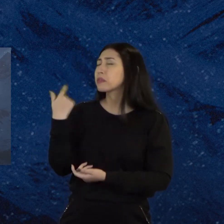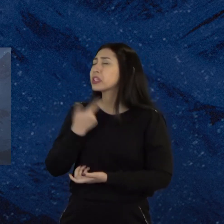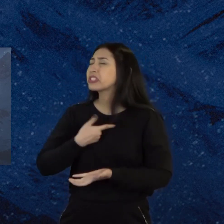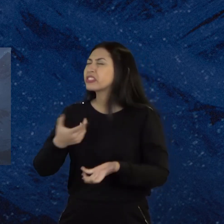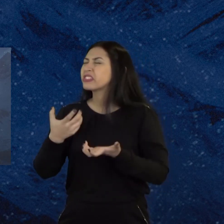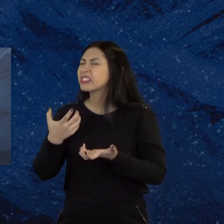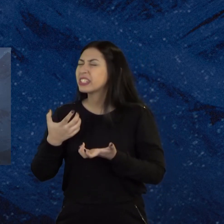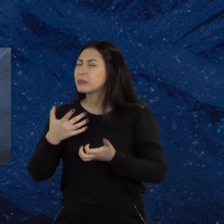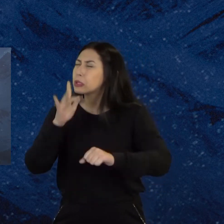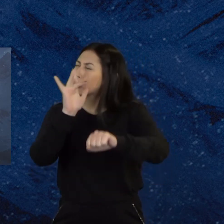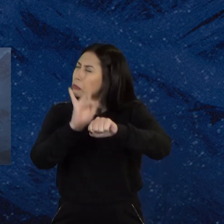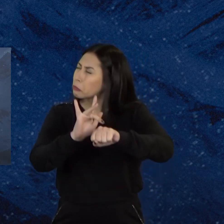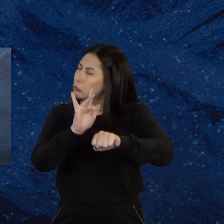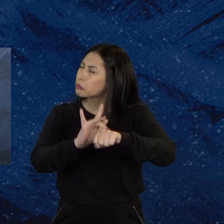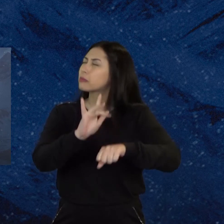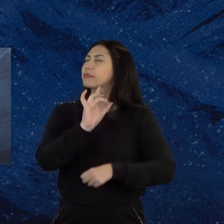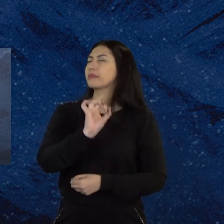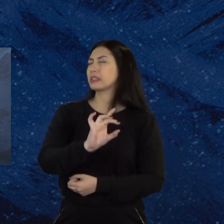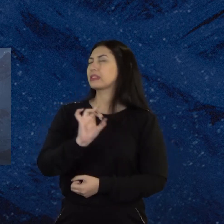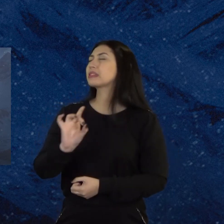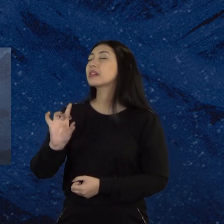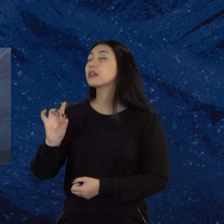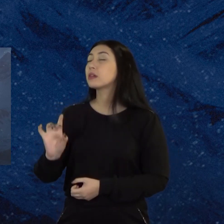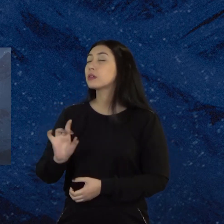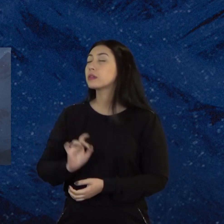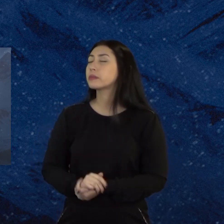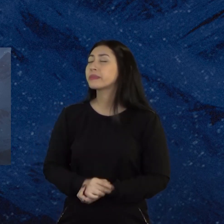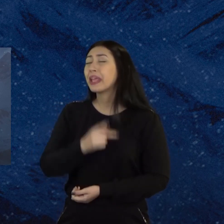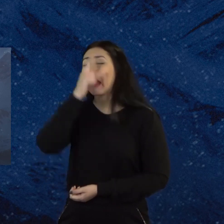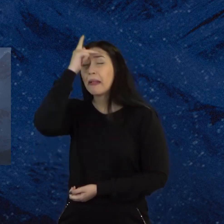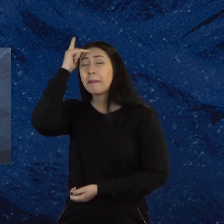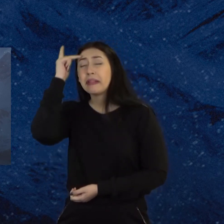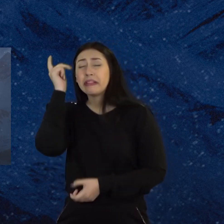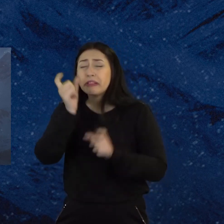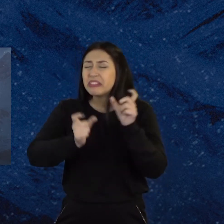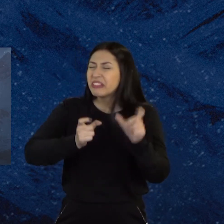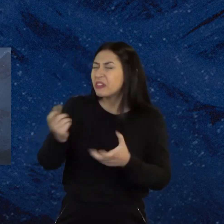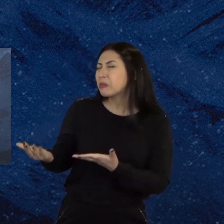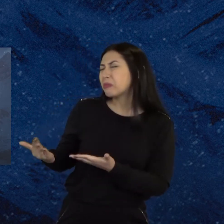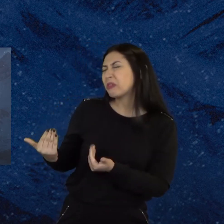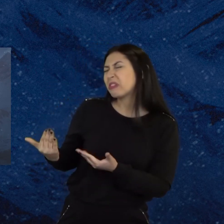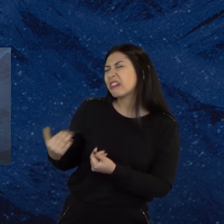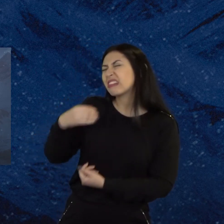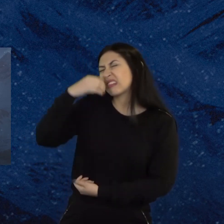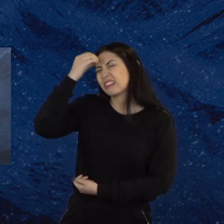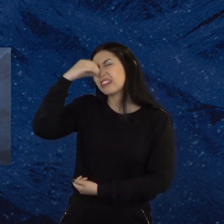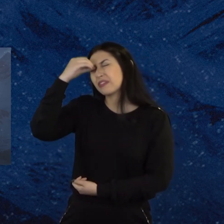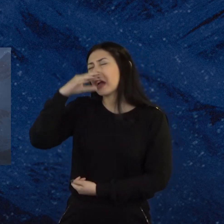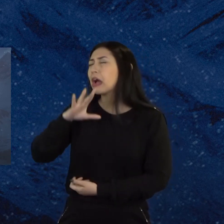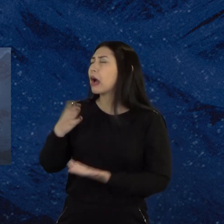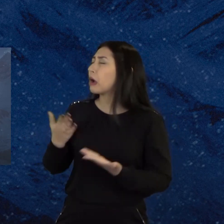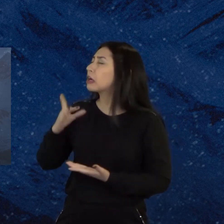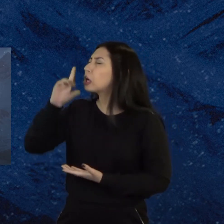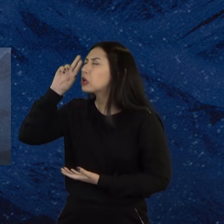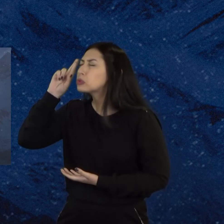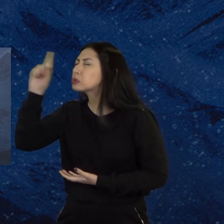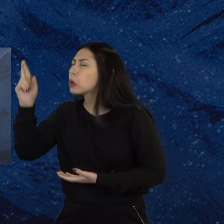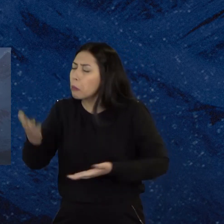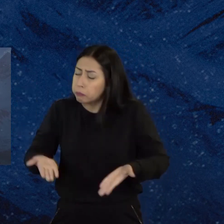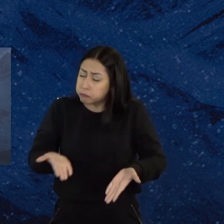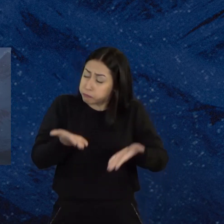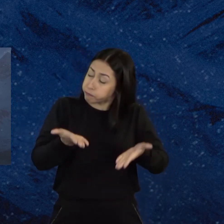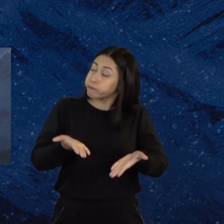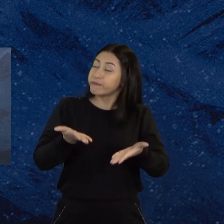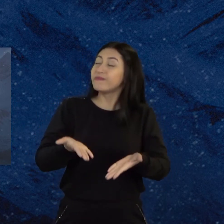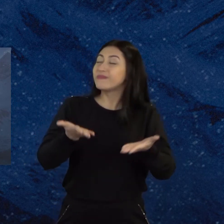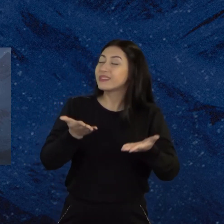sejam tocados. Aqueles, Senhor, que estão desanimados, que o Senhor possa levantar agora.